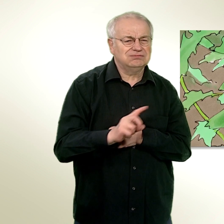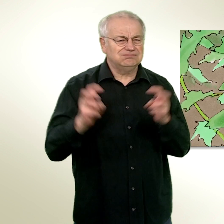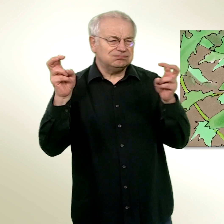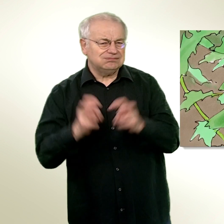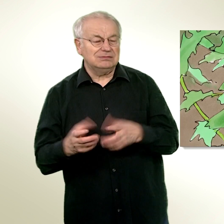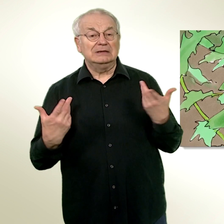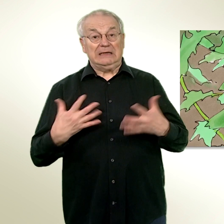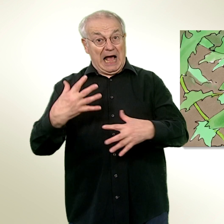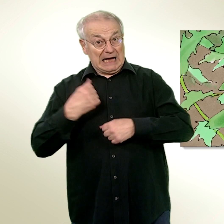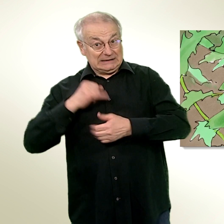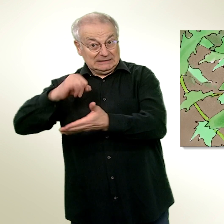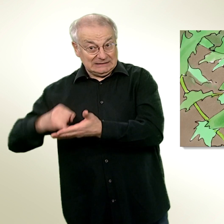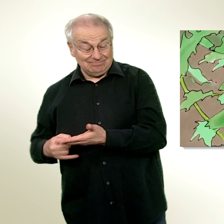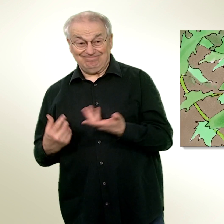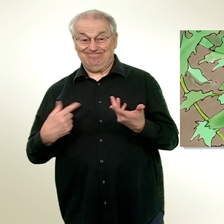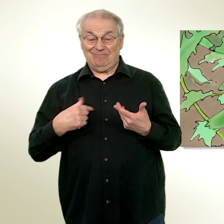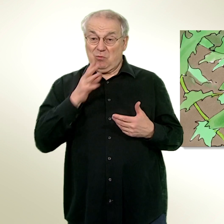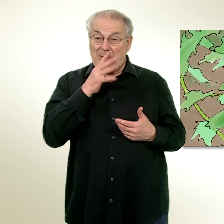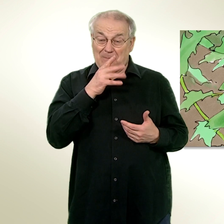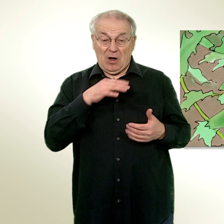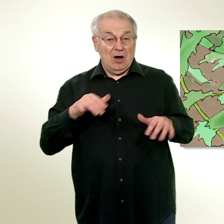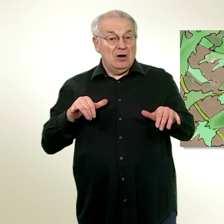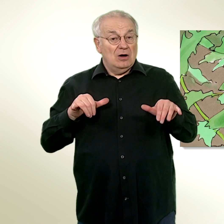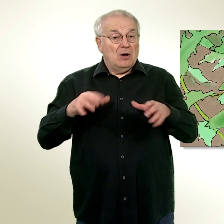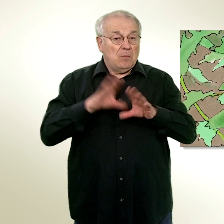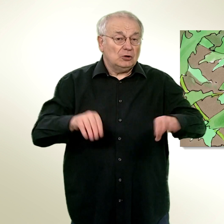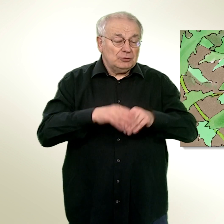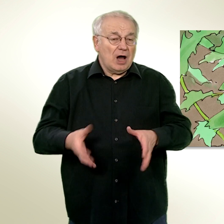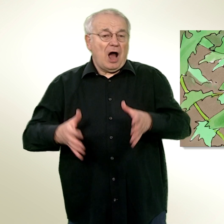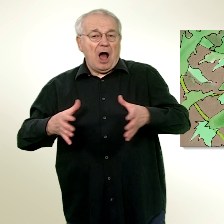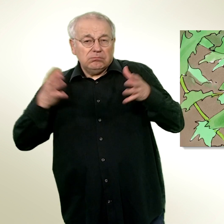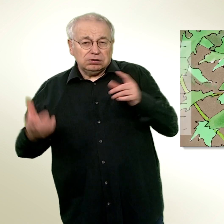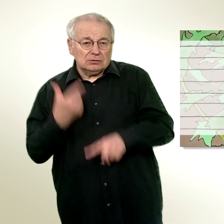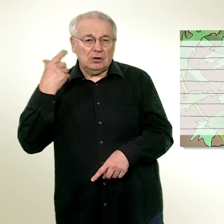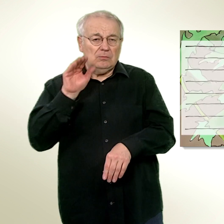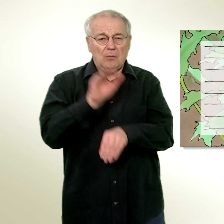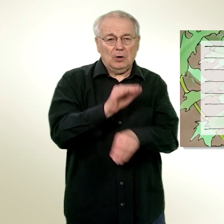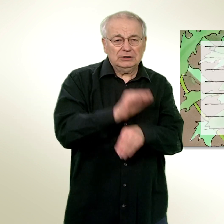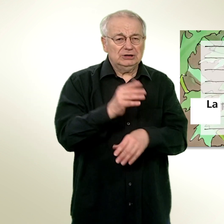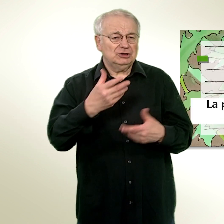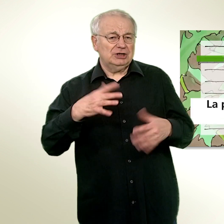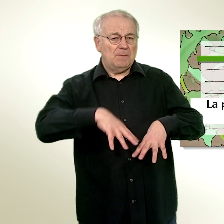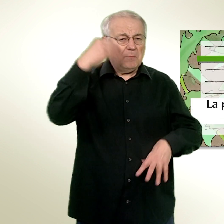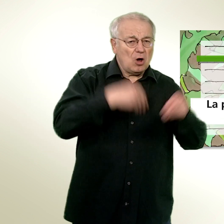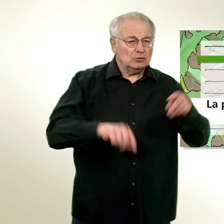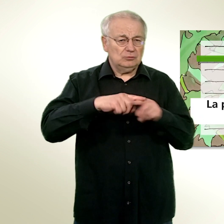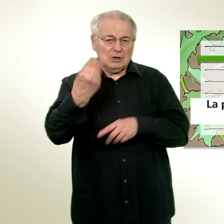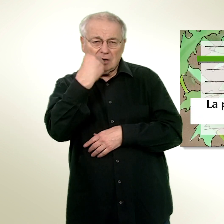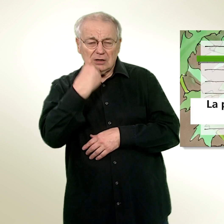acceptée, la Suisse serait privée de produits importants servant à protéger les plantes et les denrées alimentaires. La productivité de